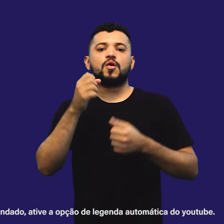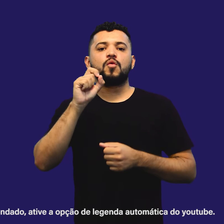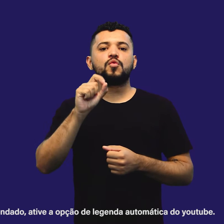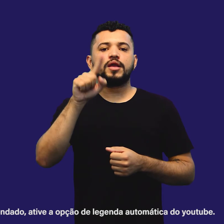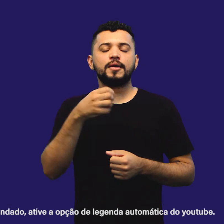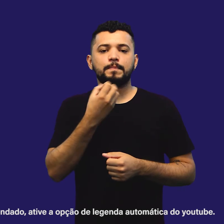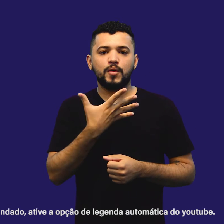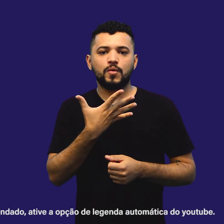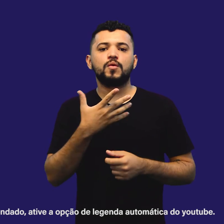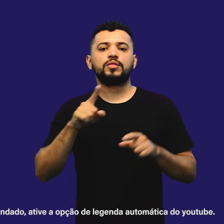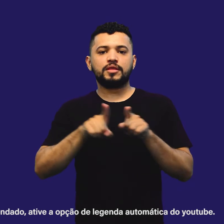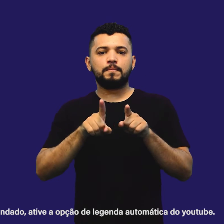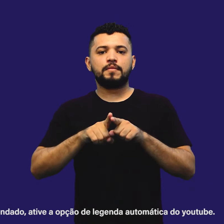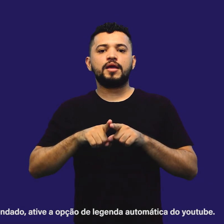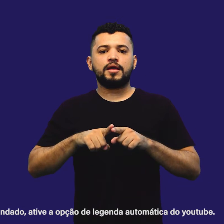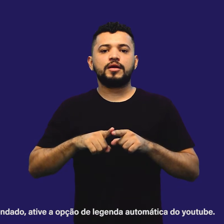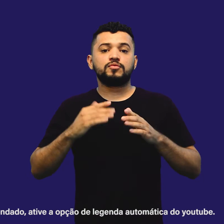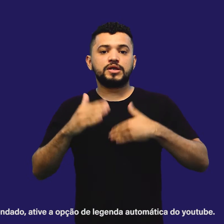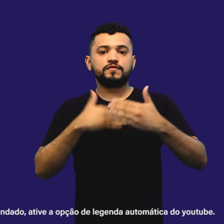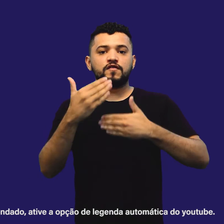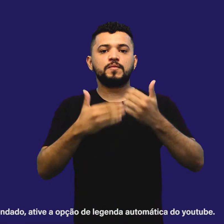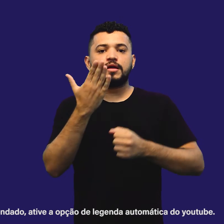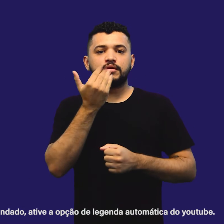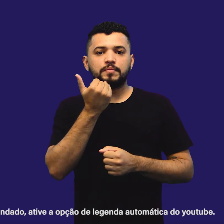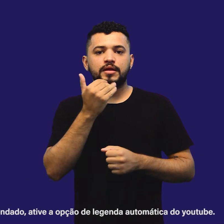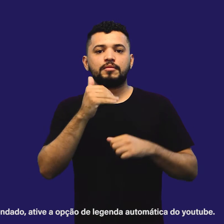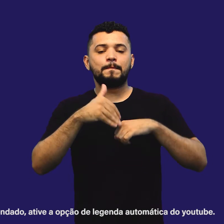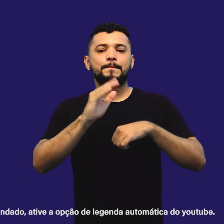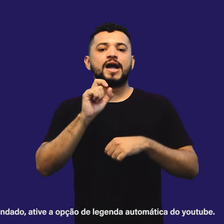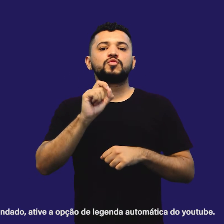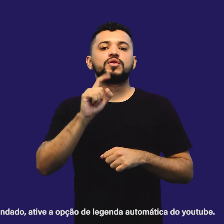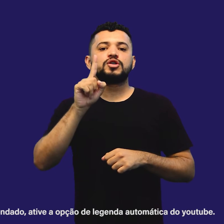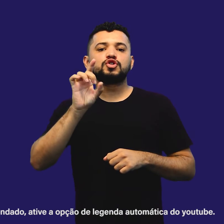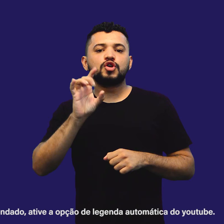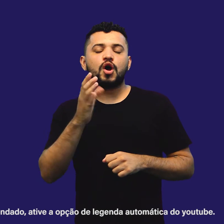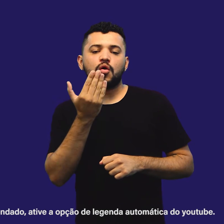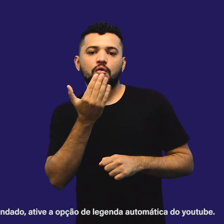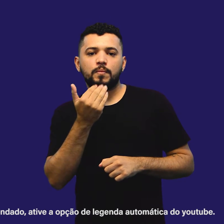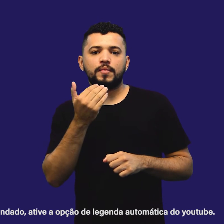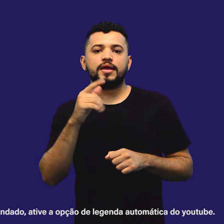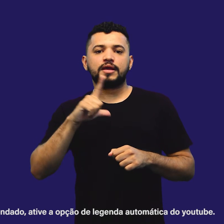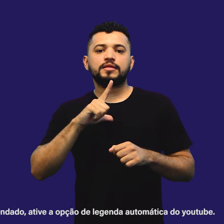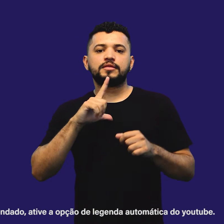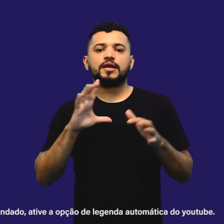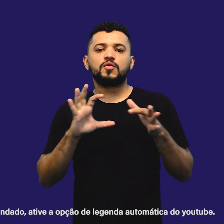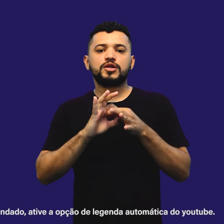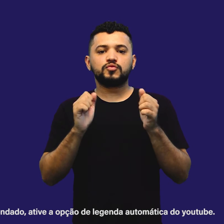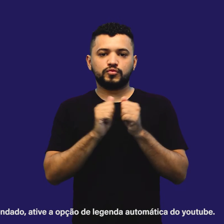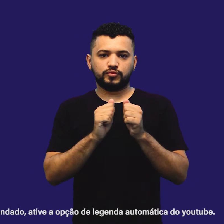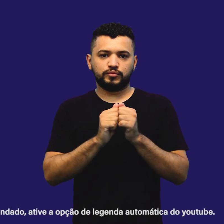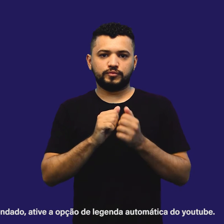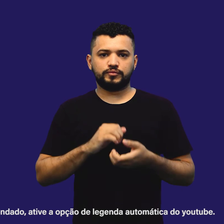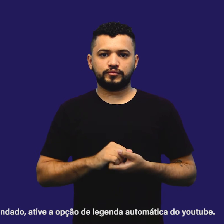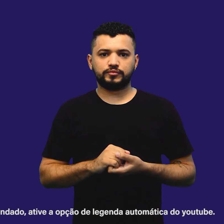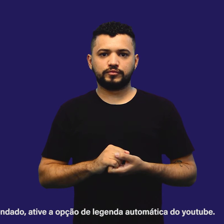alimentar, além do próprio alimento, tudo isso que envolve no entorno desse cenário. Lara, nessa linha aí de